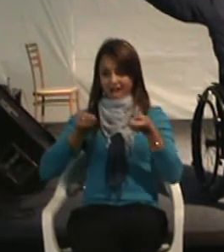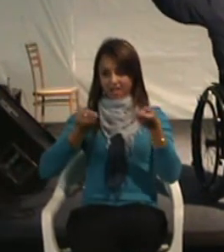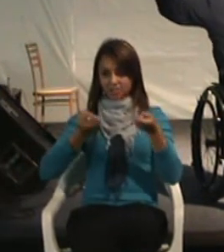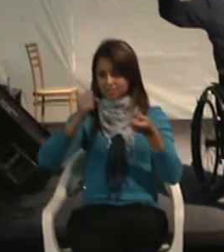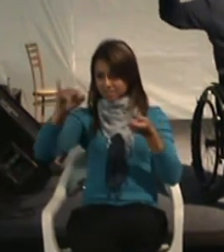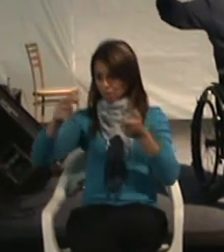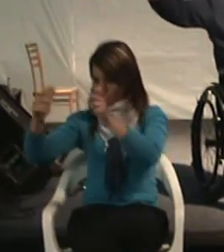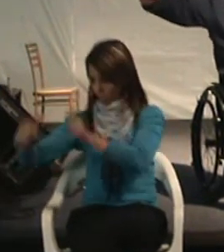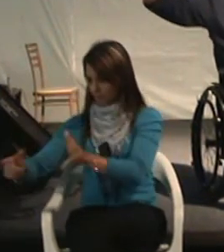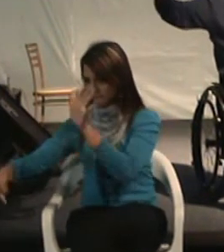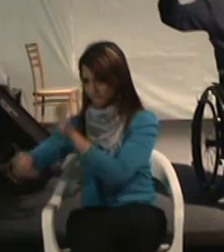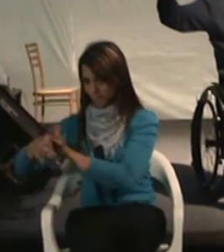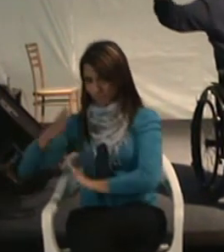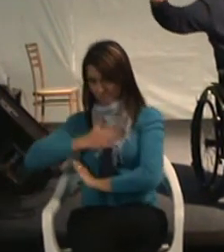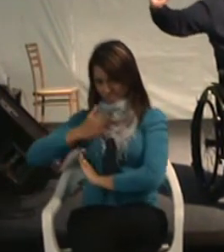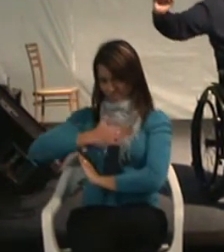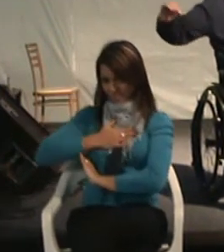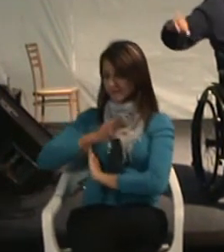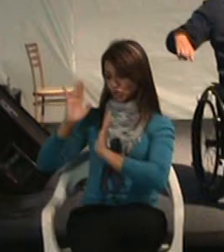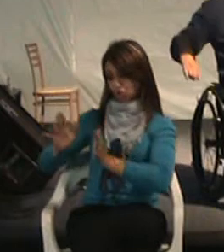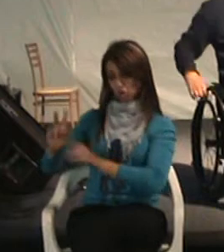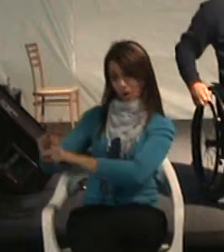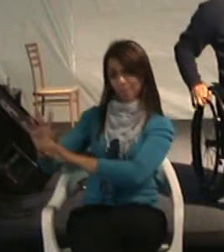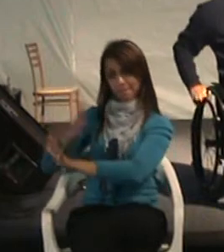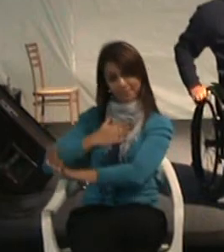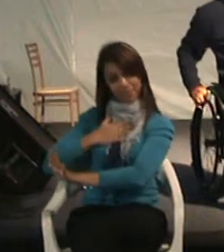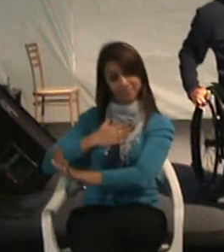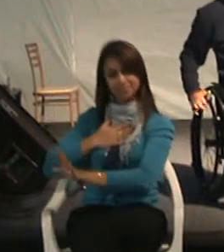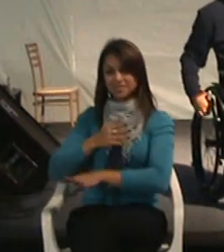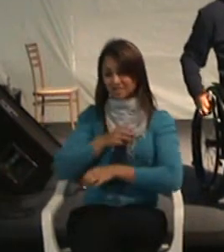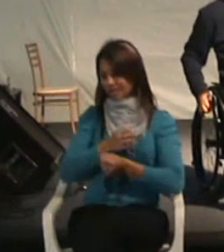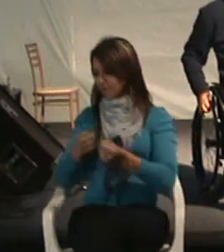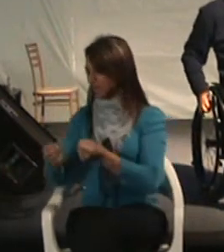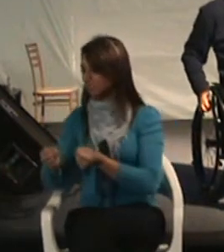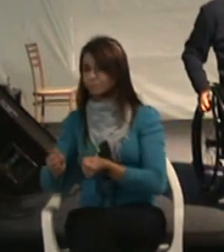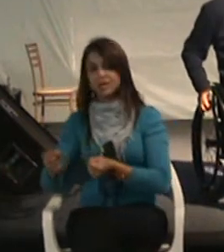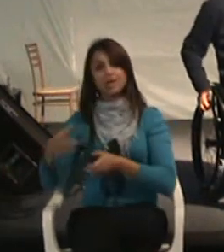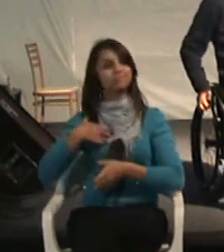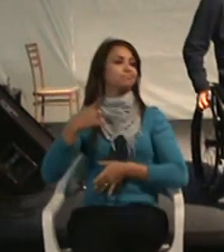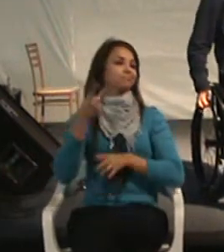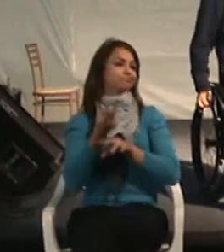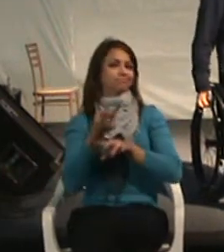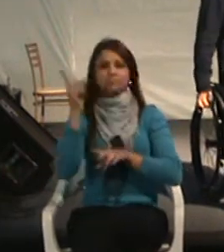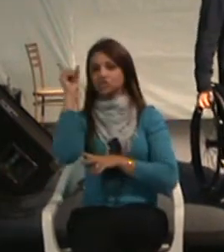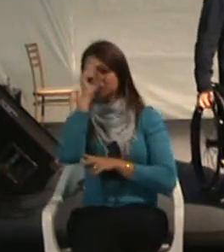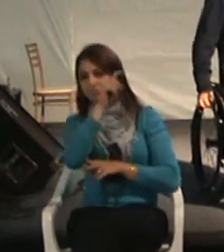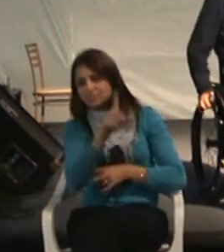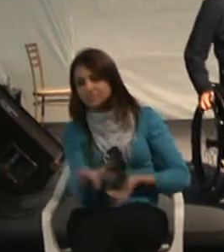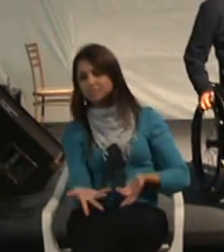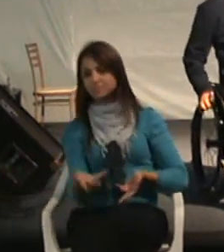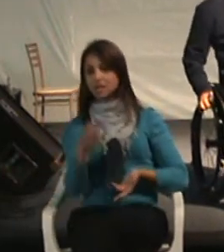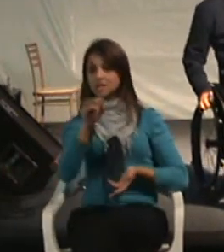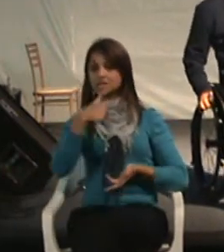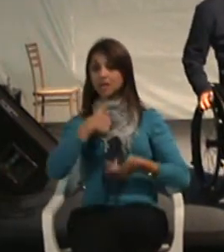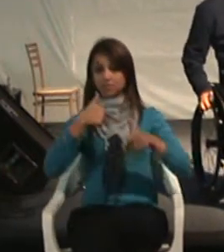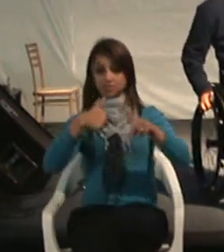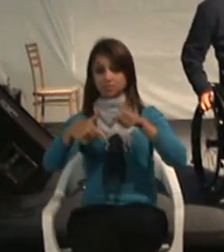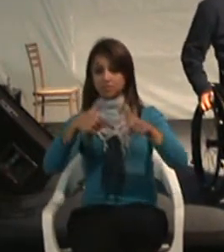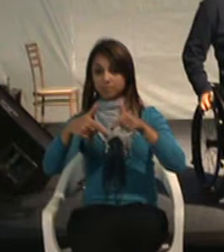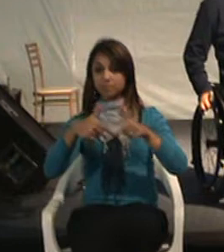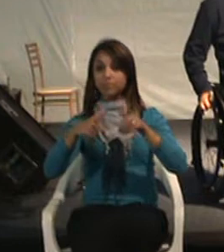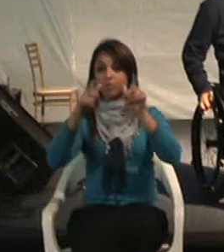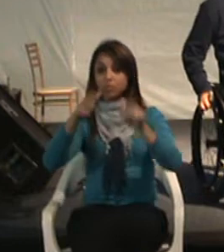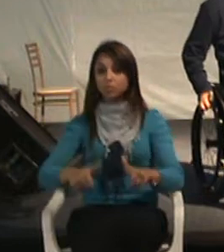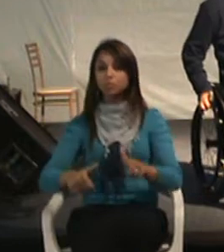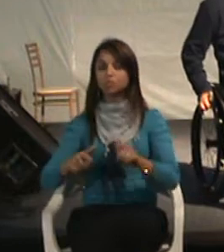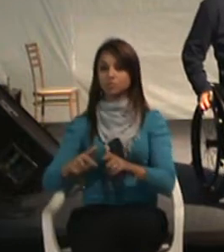esperando, já programado, reservado, eu já teria dificuldades. Se eu vou trabalhar em uma subestação,